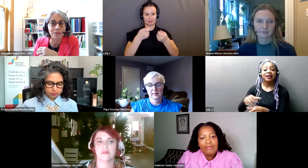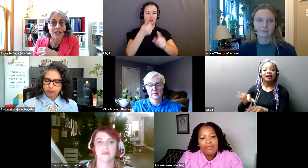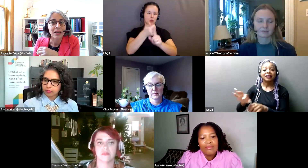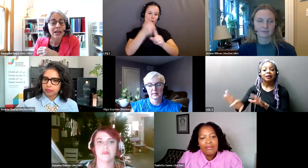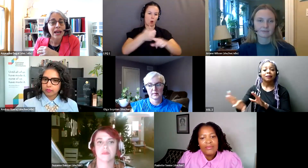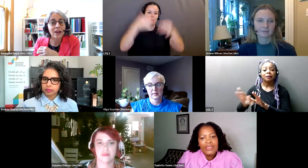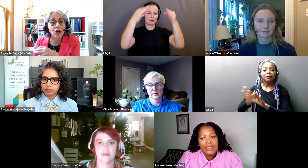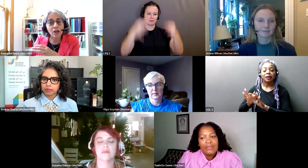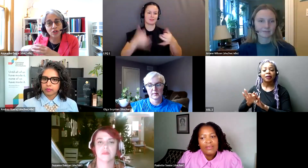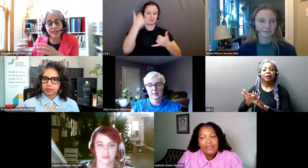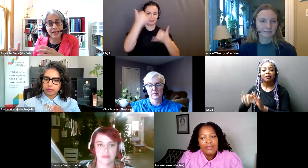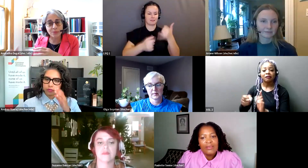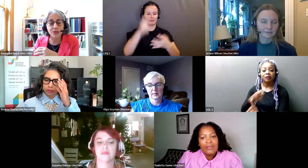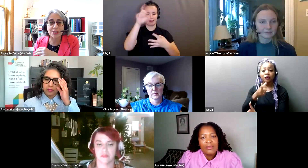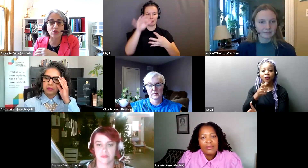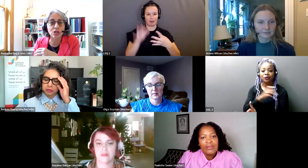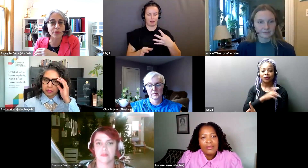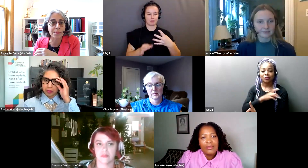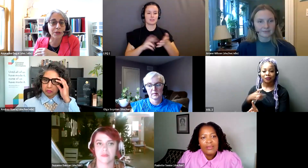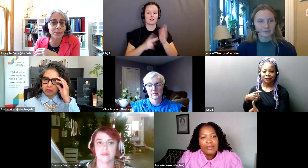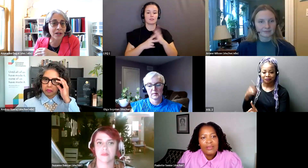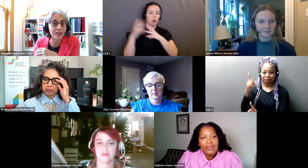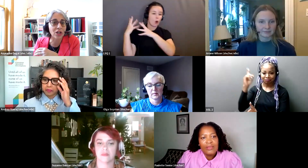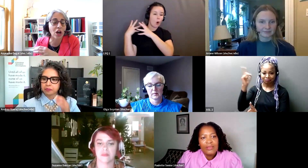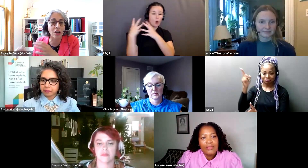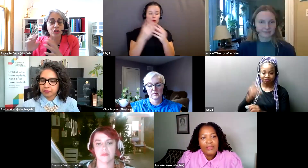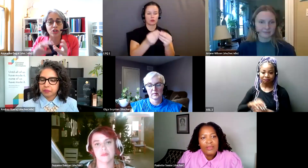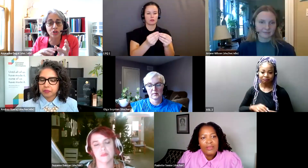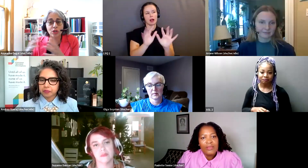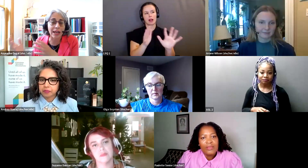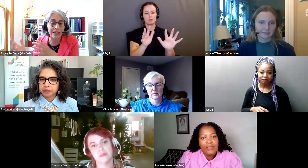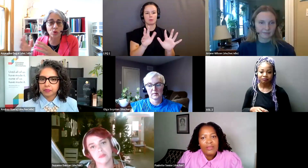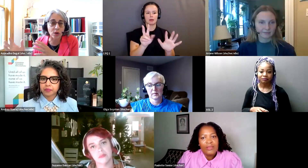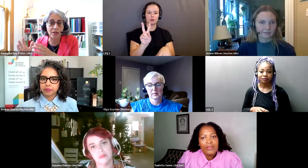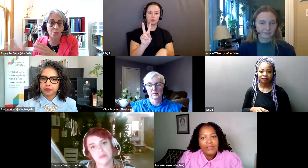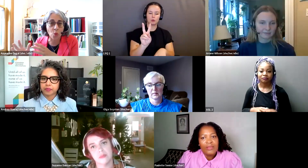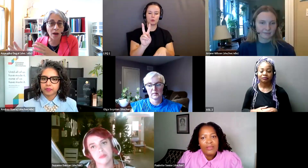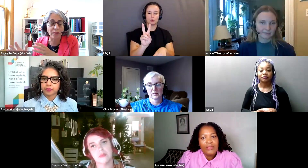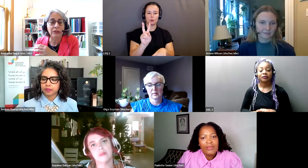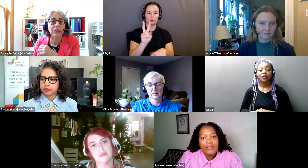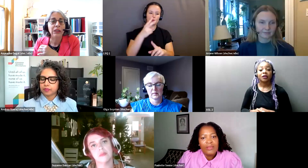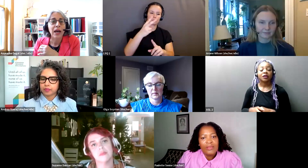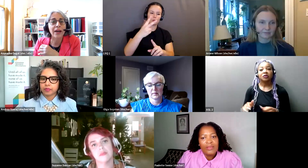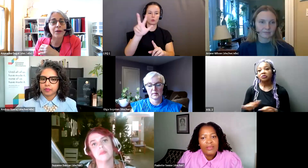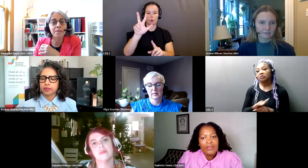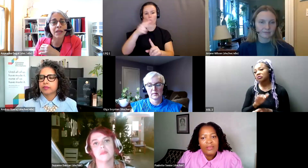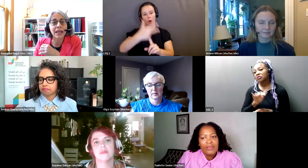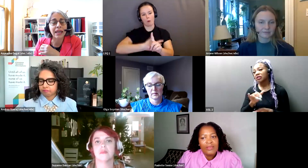d'administration. Alors, en total, ce processus peut prendre entre 2 et 3 mois.